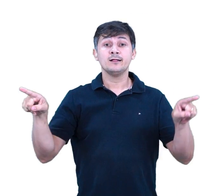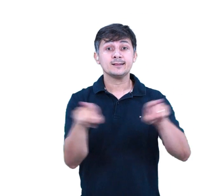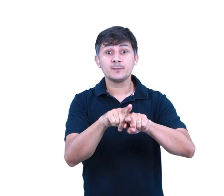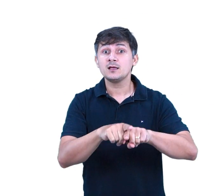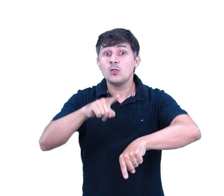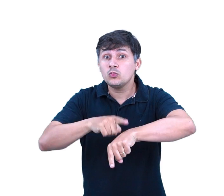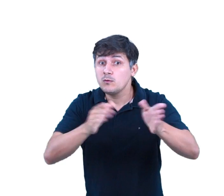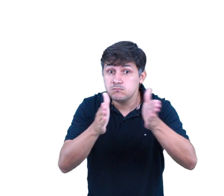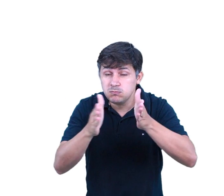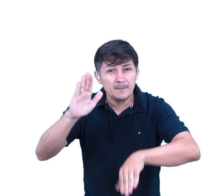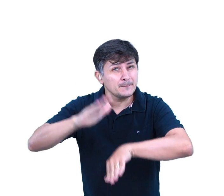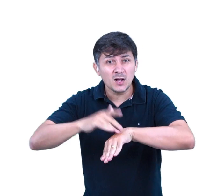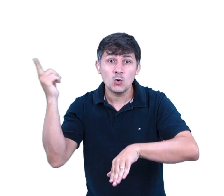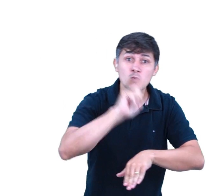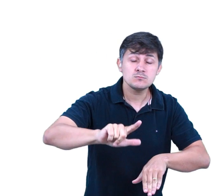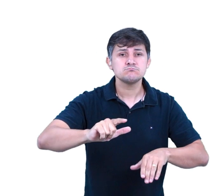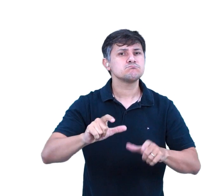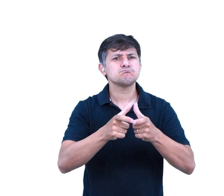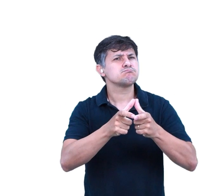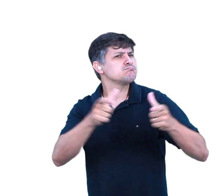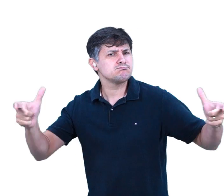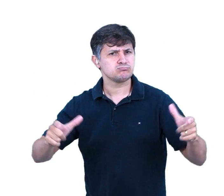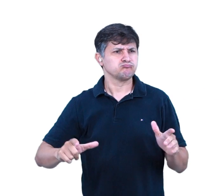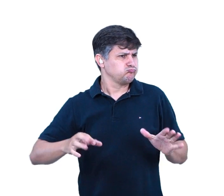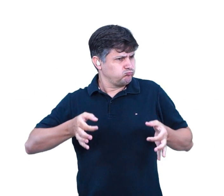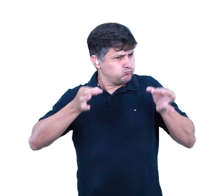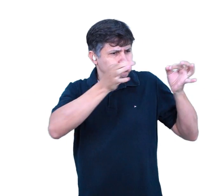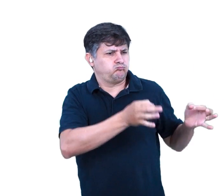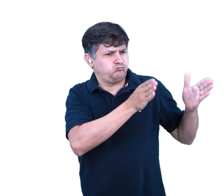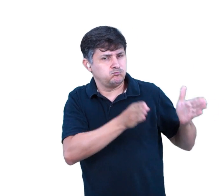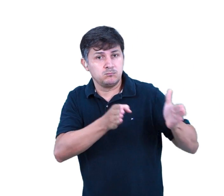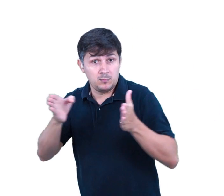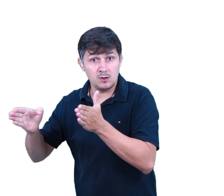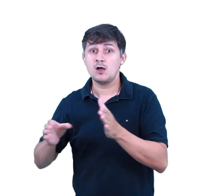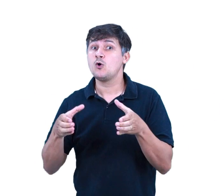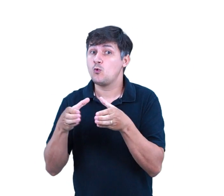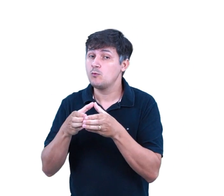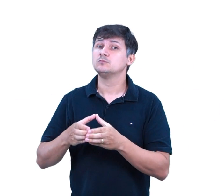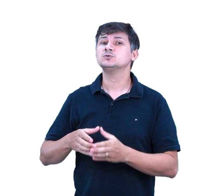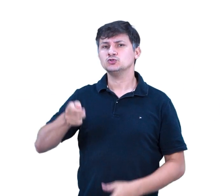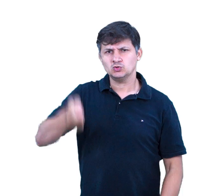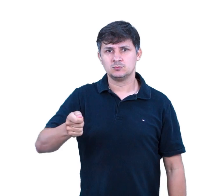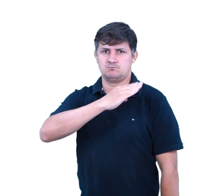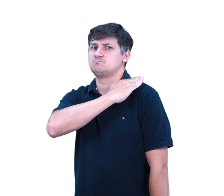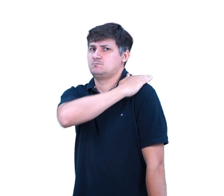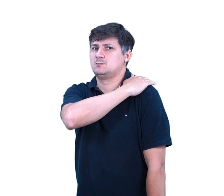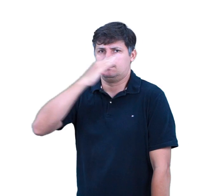militar, foi também o período que mais trouxe legitimidade para o regime. E tudo isso porque foi nesse momento que o Brasil viveu